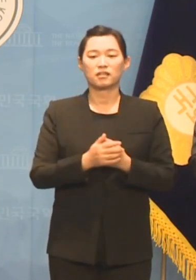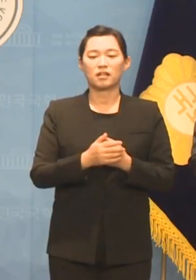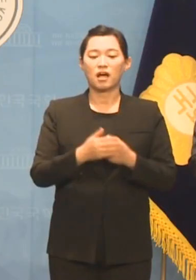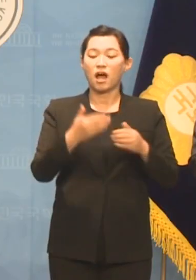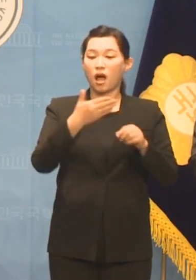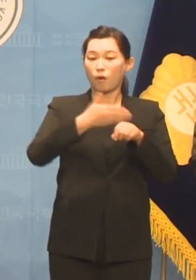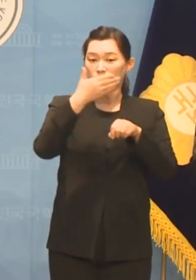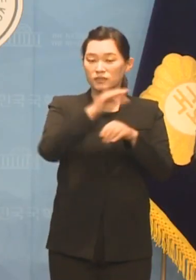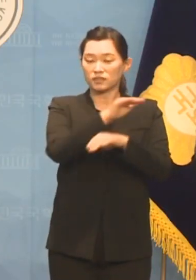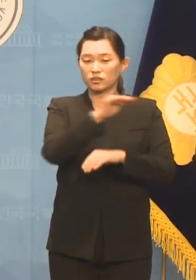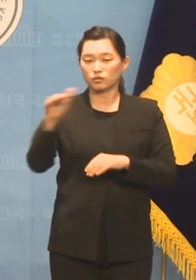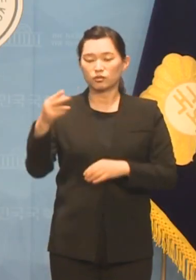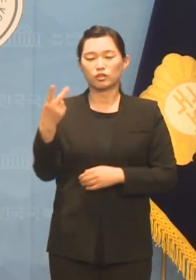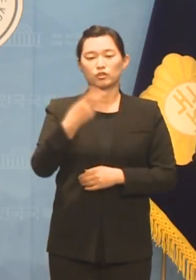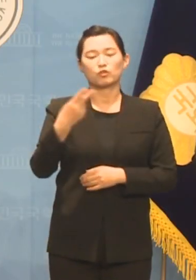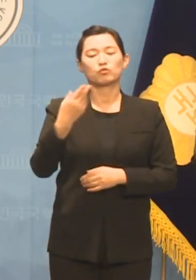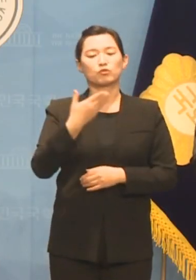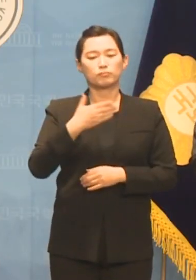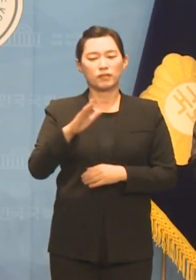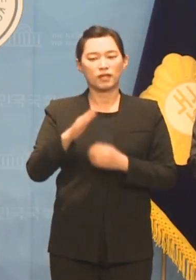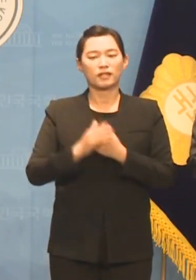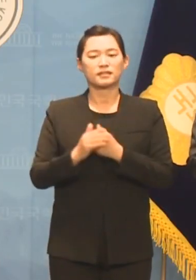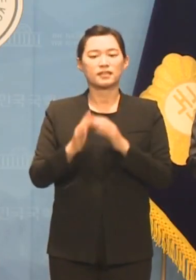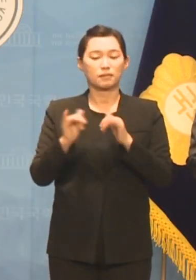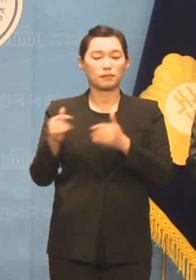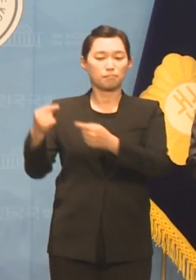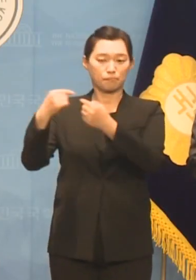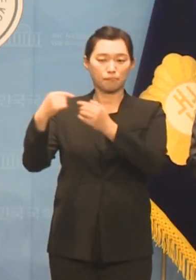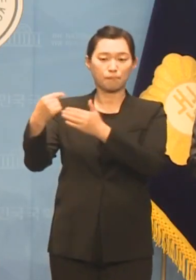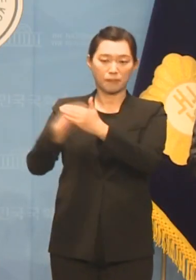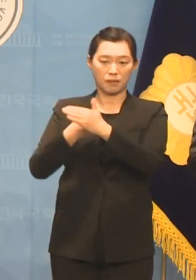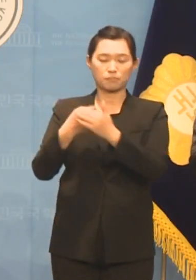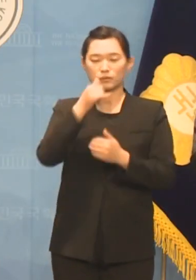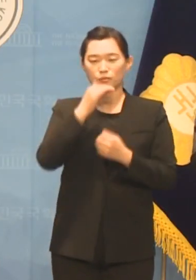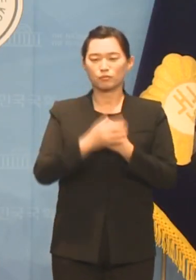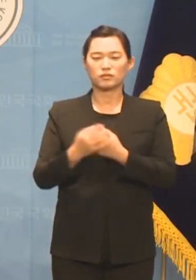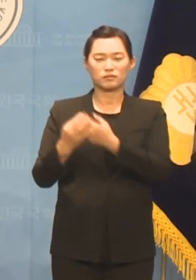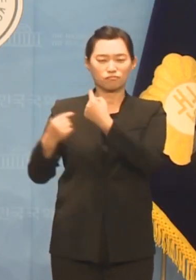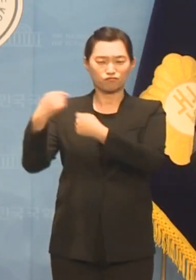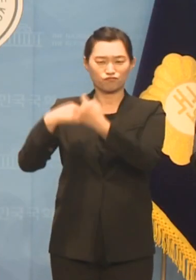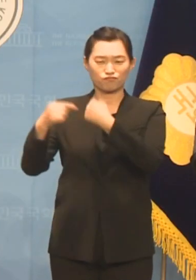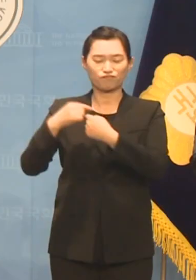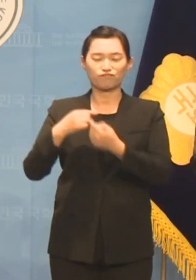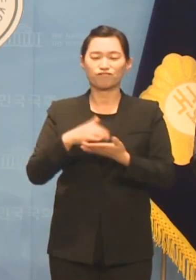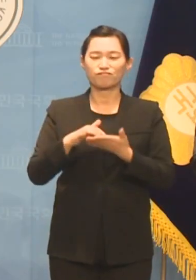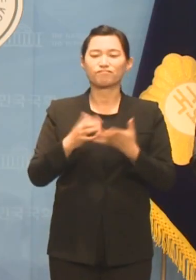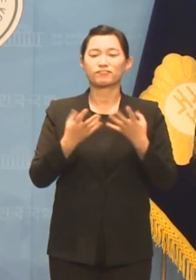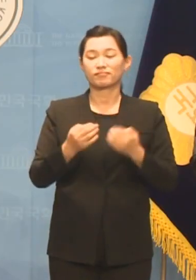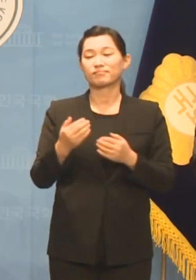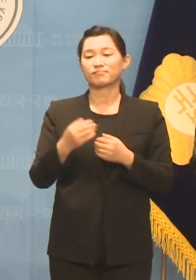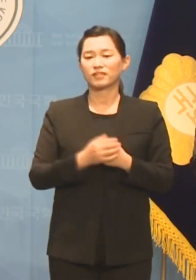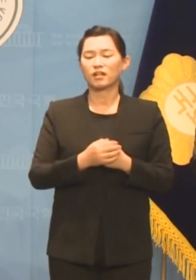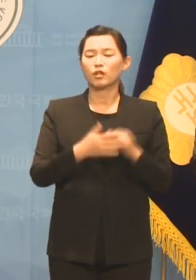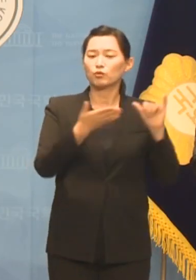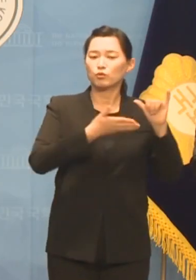기준으로 2,948명이 방문했고요. 1,197건이 제보되었습니다. 매체별로는 유튜브